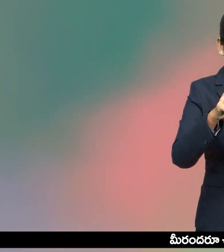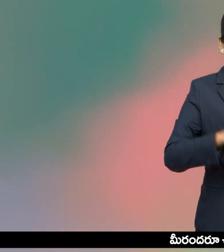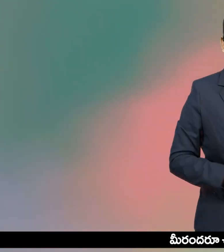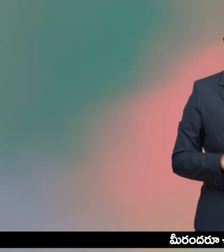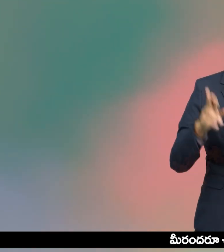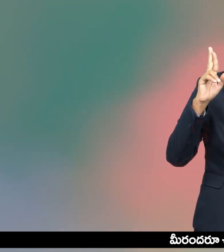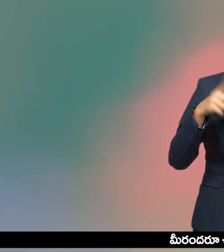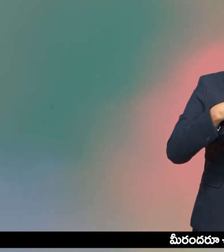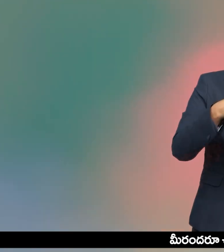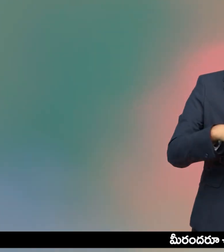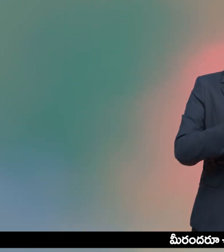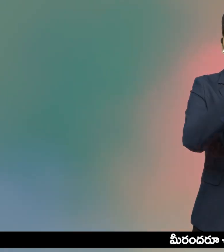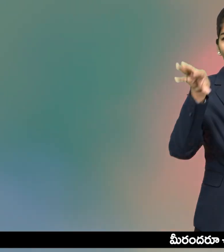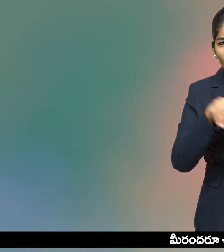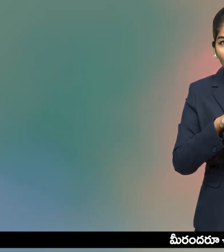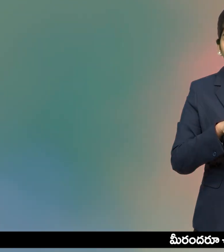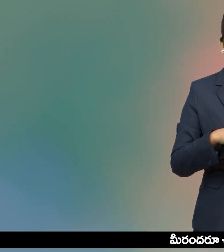మీరందరూ చేస్తున్నారని ఆశిస్తున్నాను.